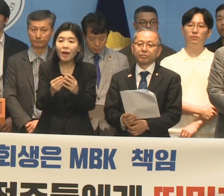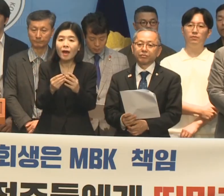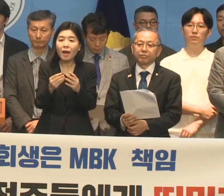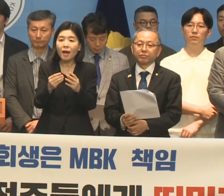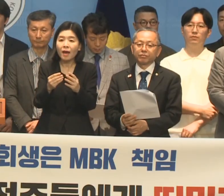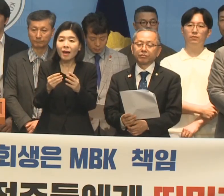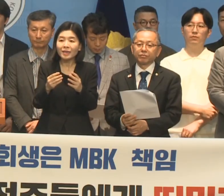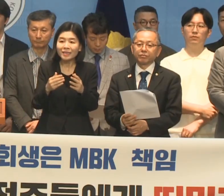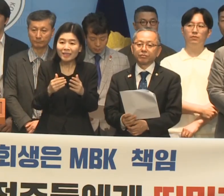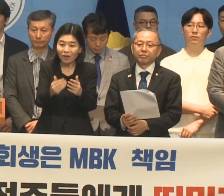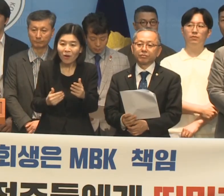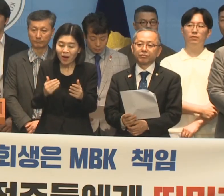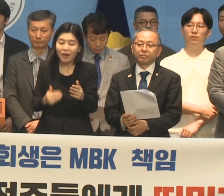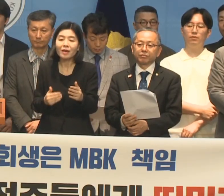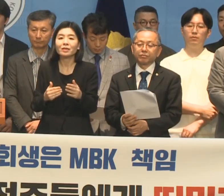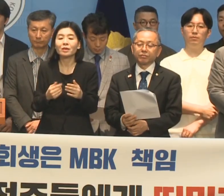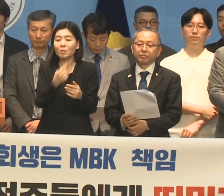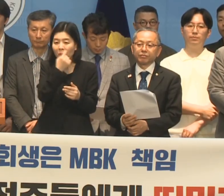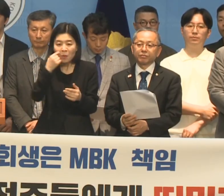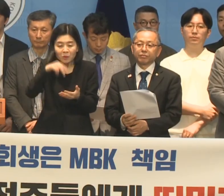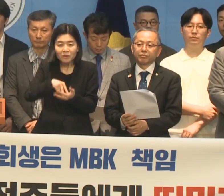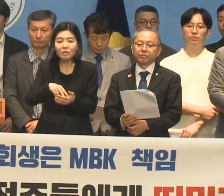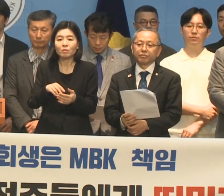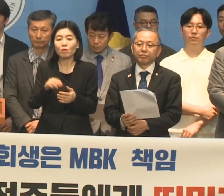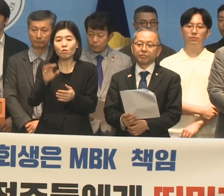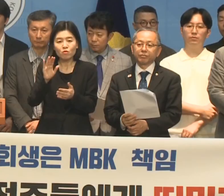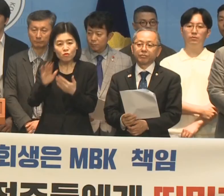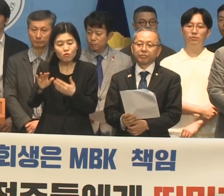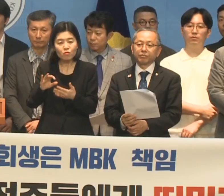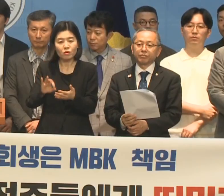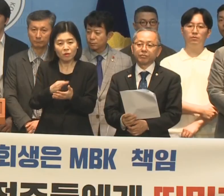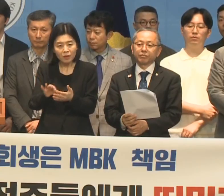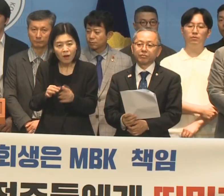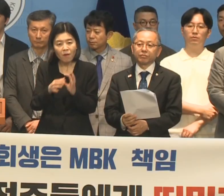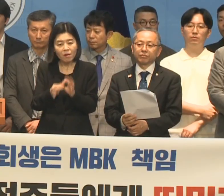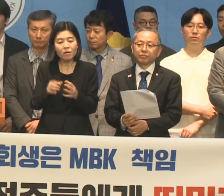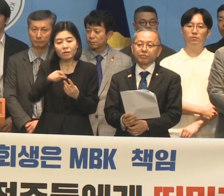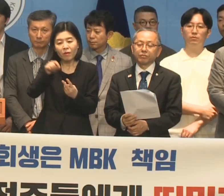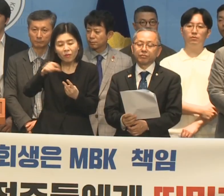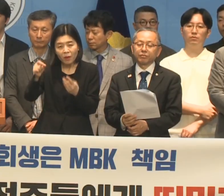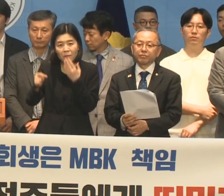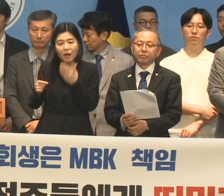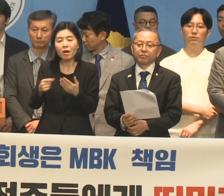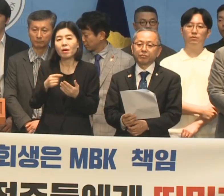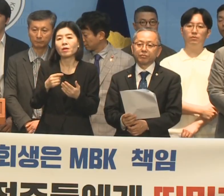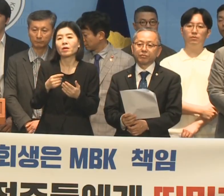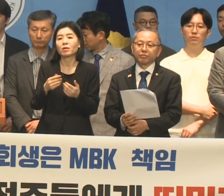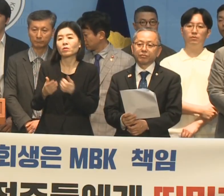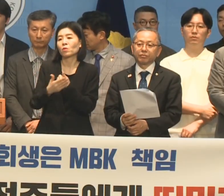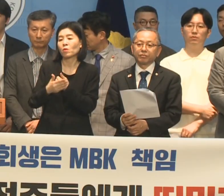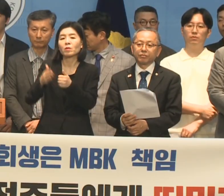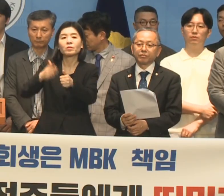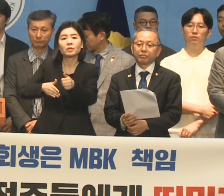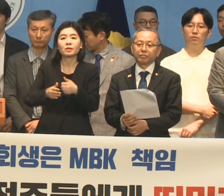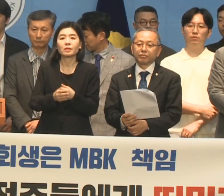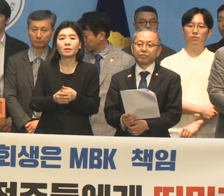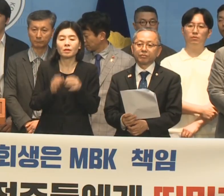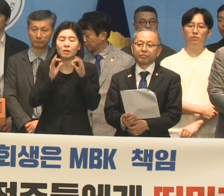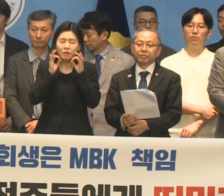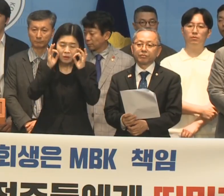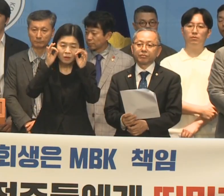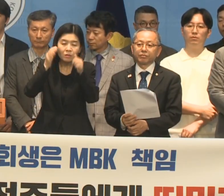없이 후정산 업체의 특례 시스템을 선택할 수 있게 보장해달라는 것입니다. 다시 한번 간곡히